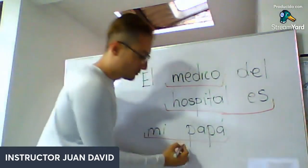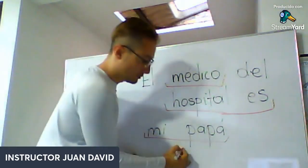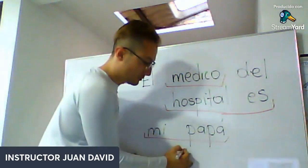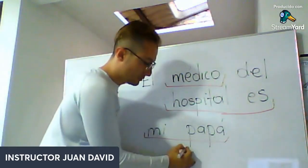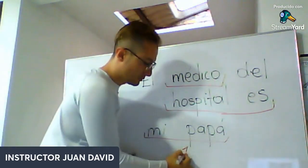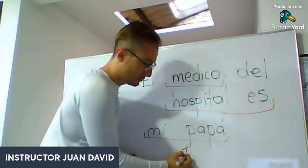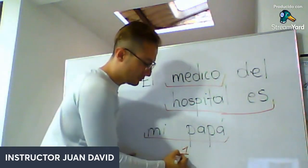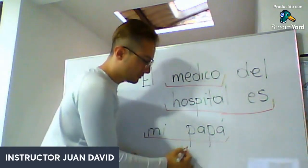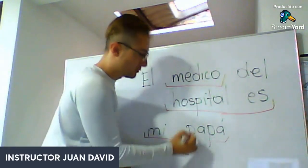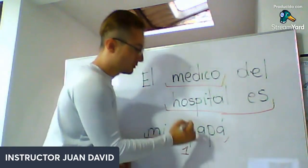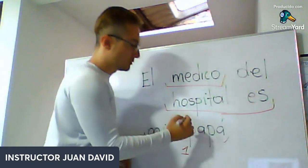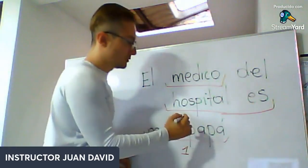y entonces bueno